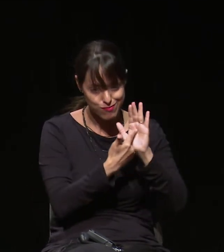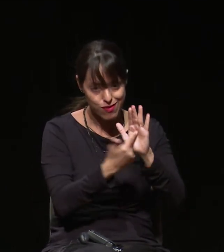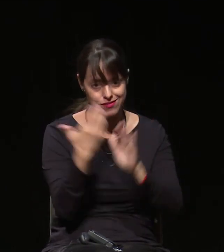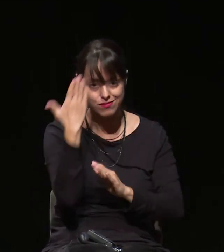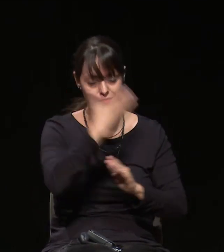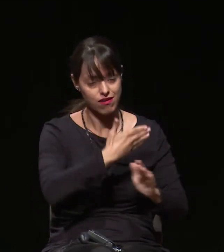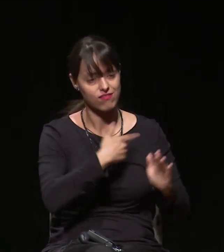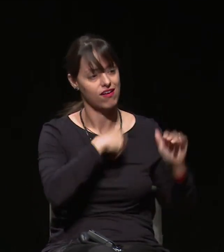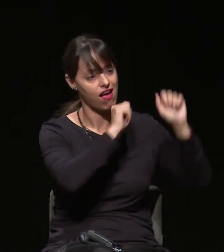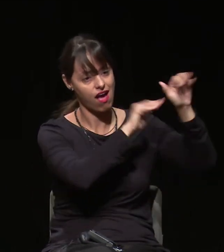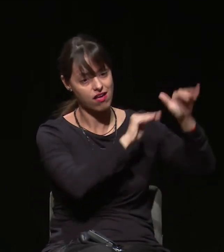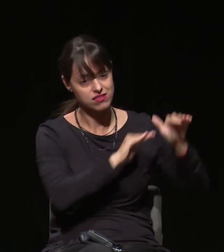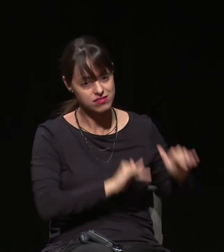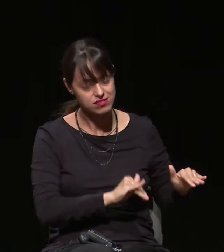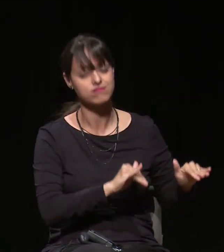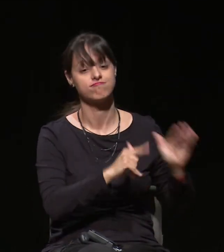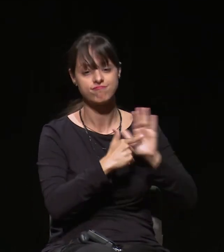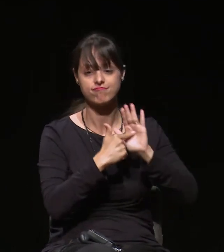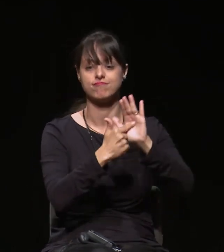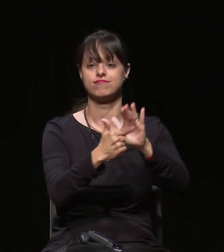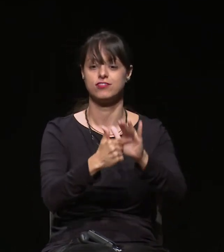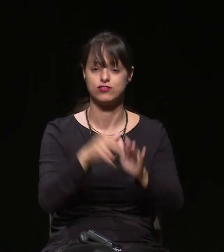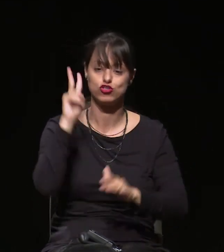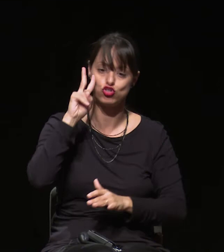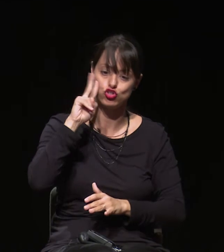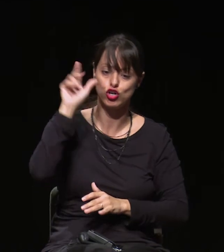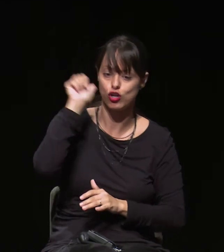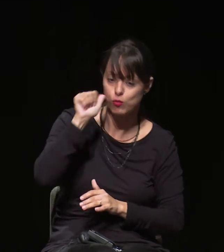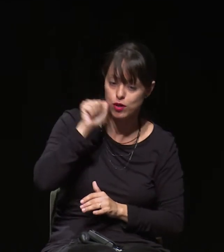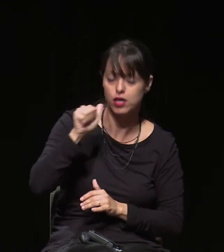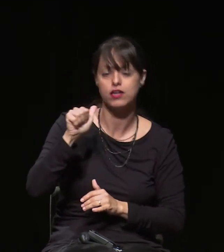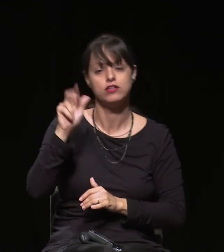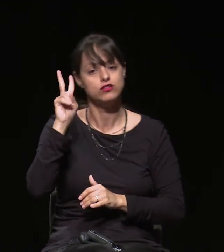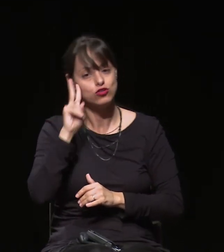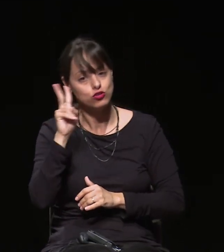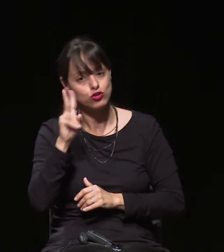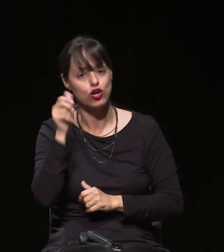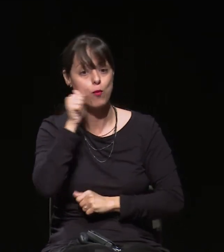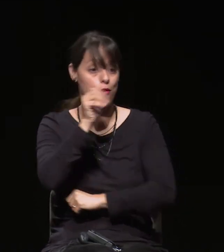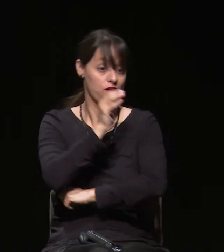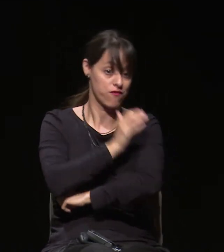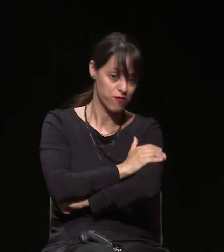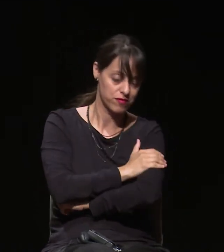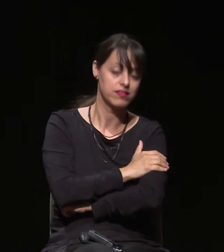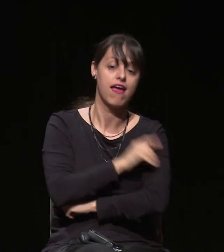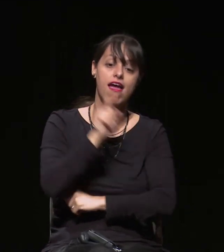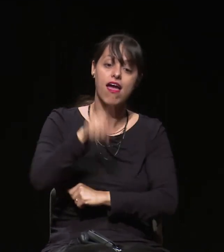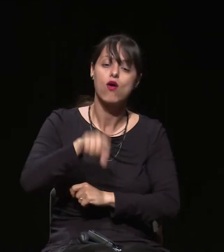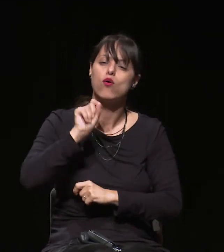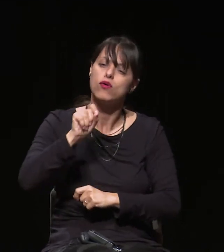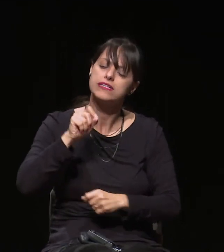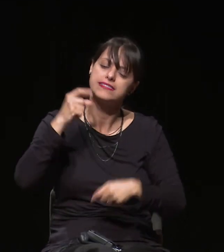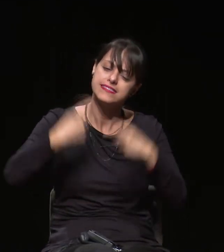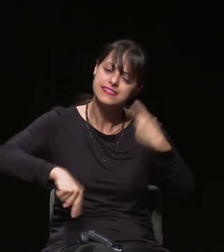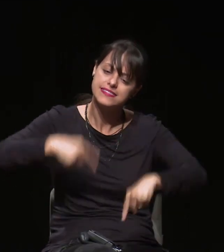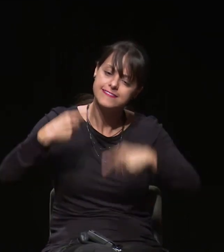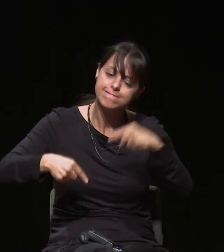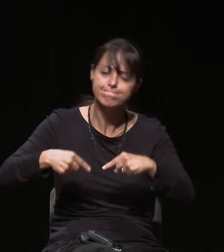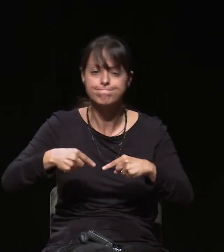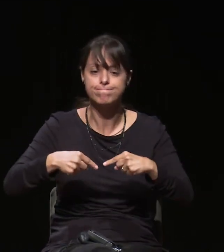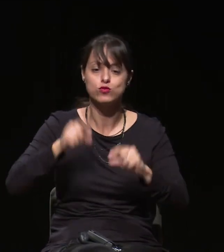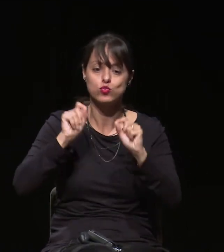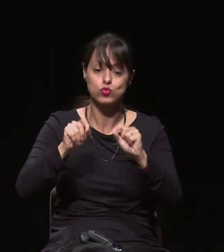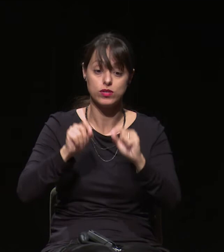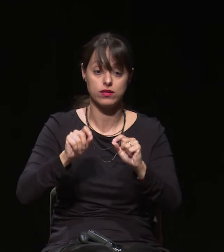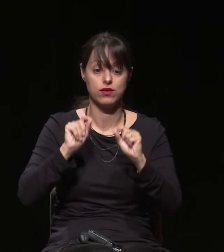futura exposição chamada Histórias das Mulheres, Histórias Feministas, terá como objetivo questionar estruturas